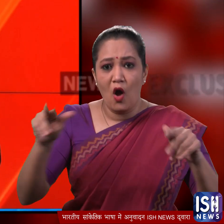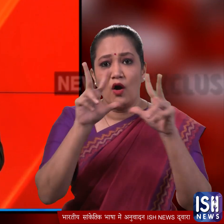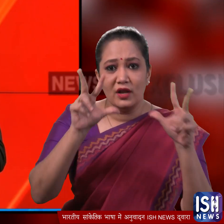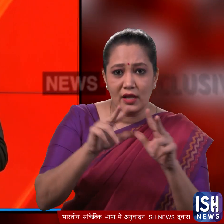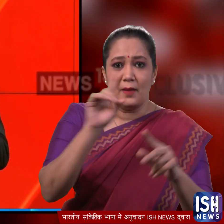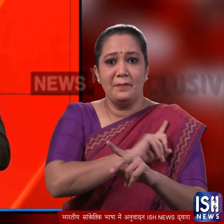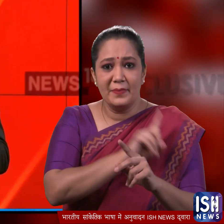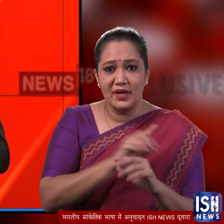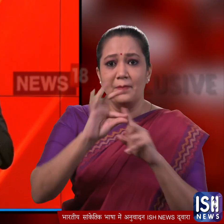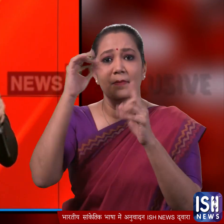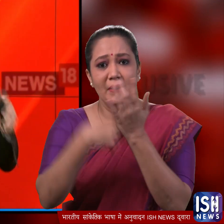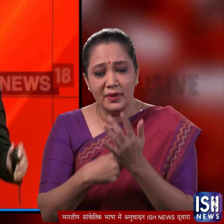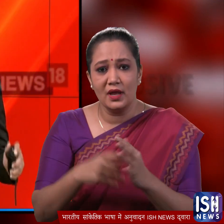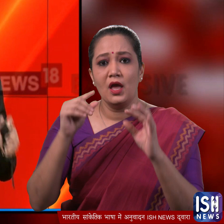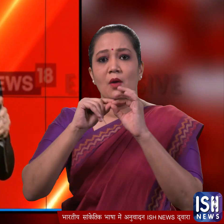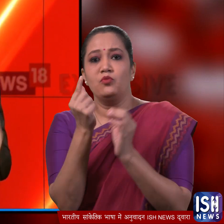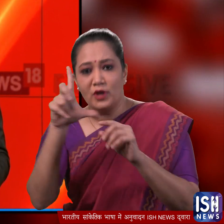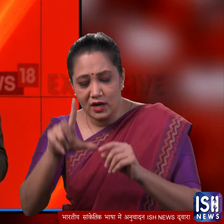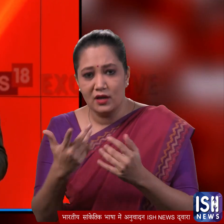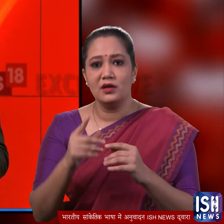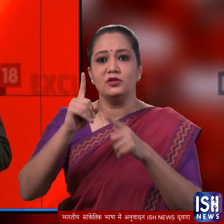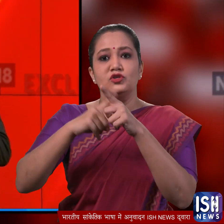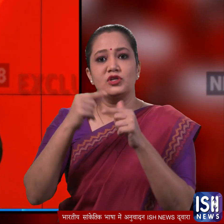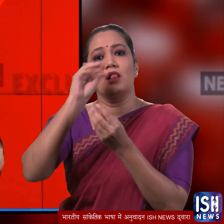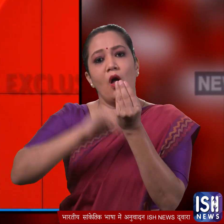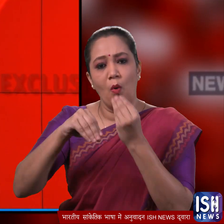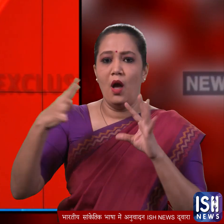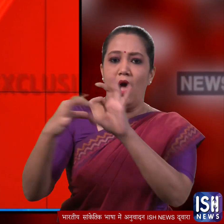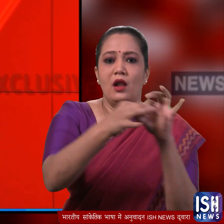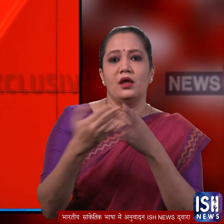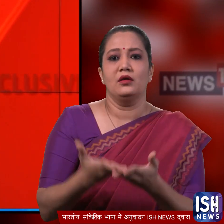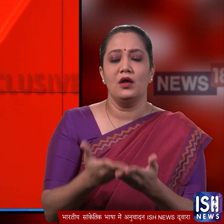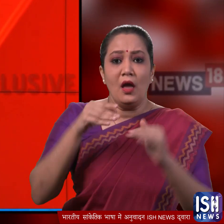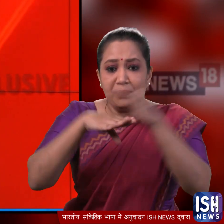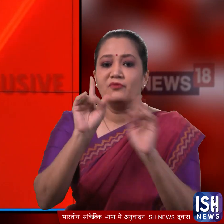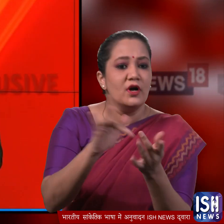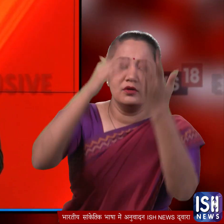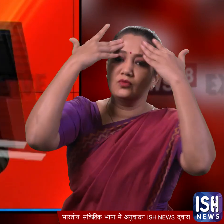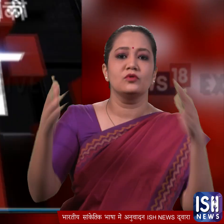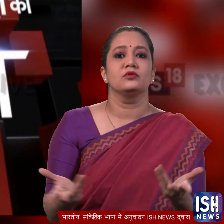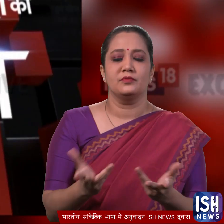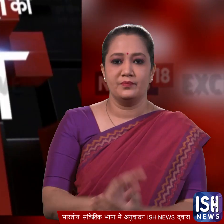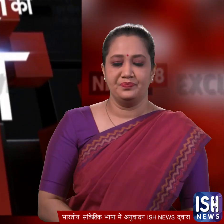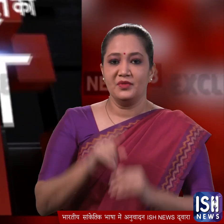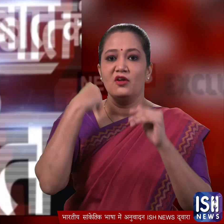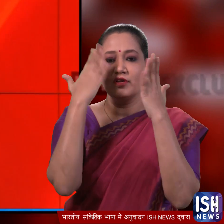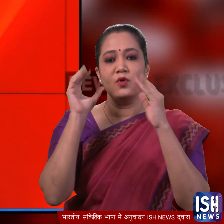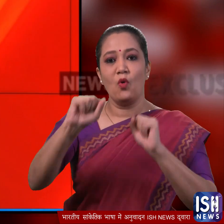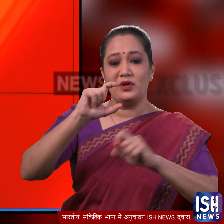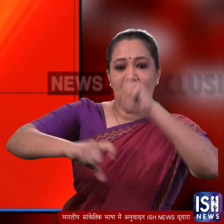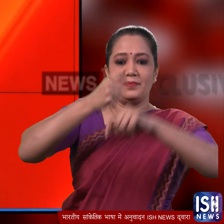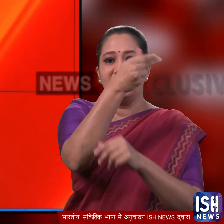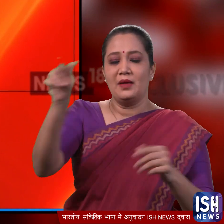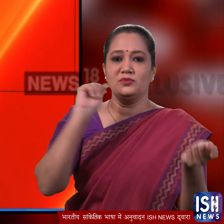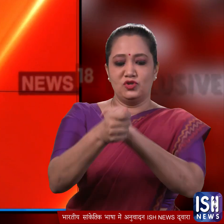सीमा औरंगाबाद, बीड़, परभणी, बुल्ढाना और जलगांव से जुड़ी है और लुटेरे किधर भागे इसका कोई सुराग नहीं मिला। फेसबुक ने